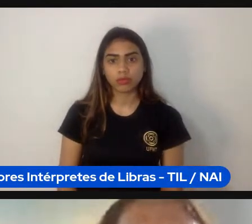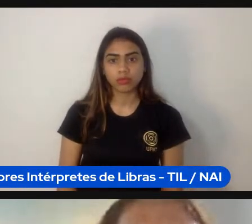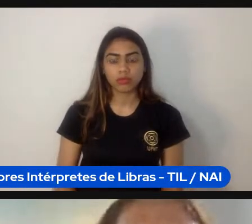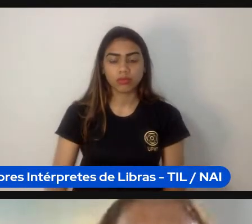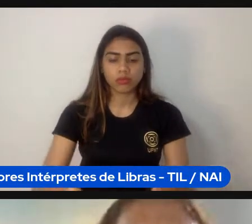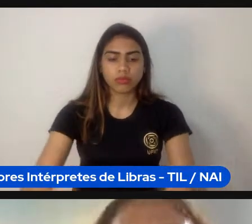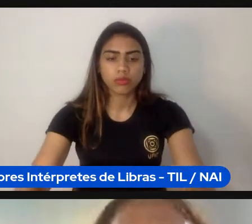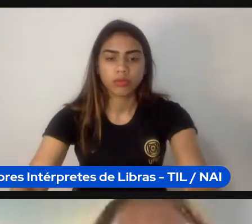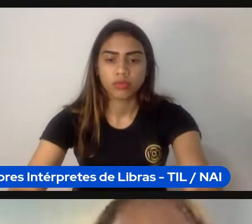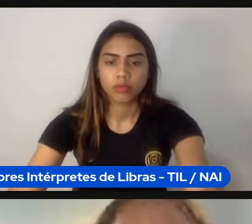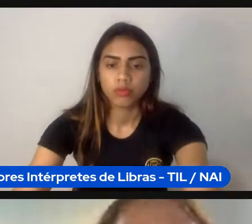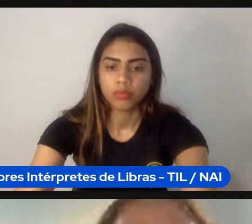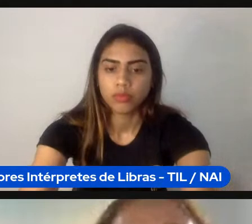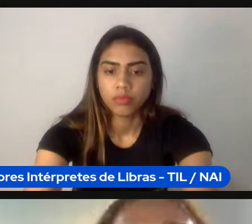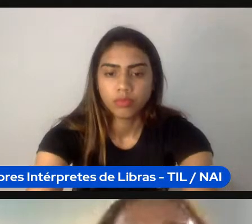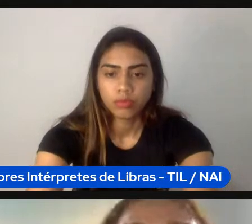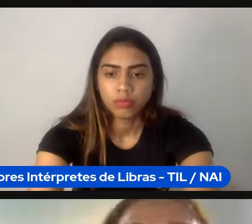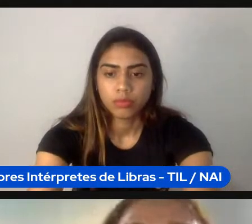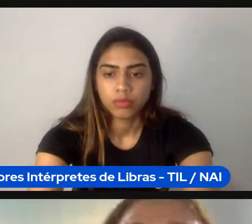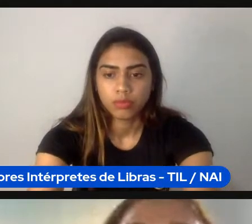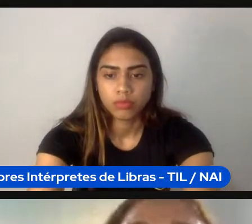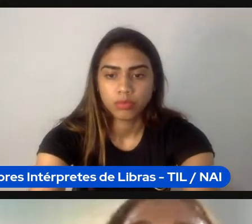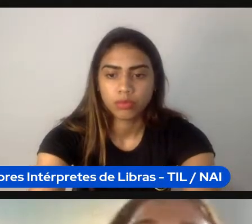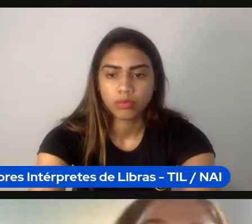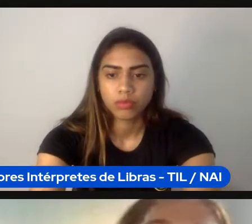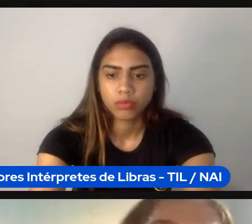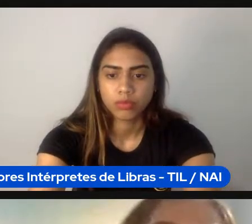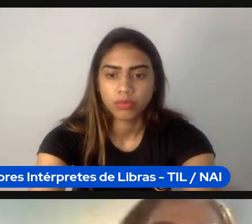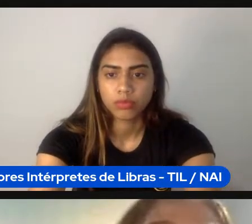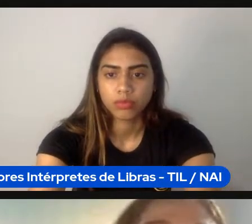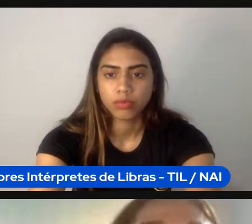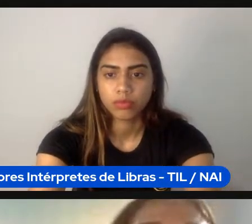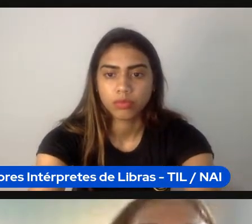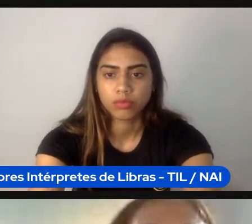sendo 18 anos em escola especial e